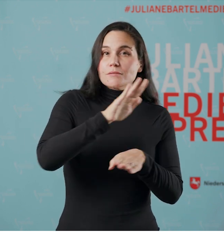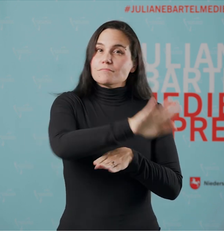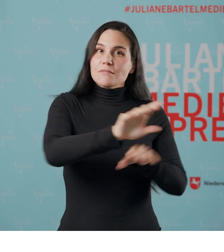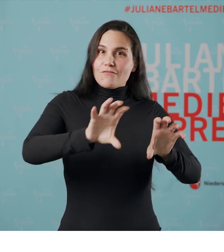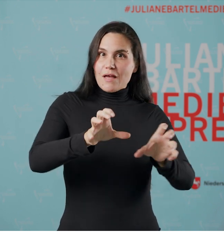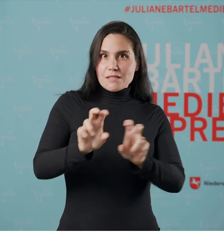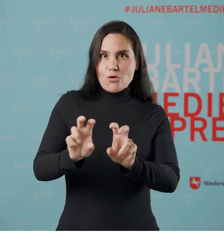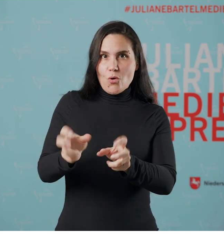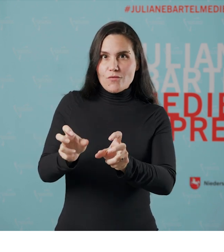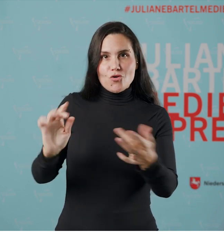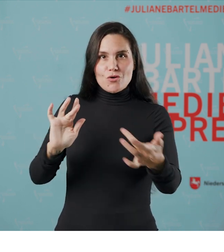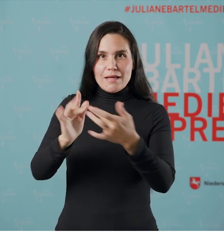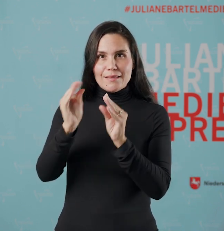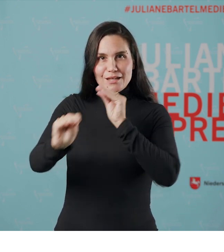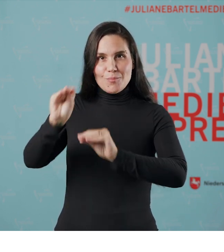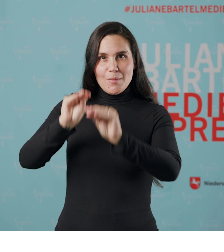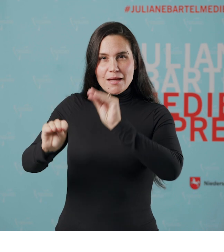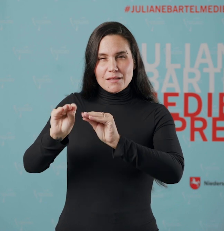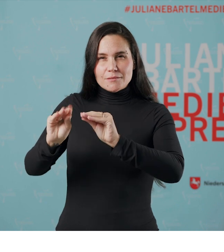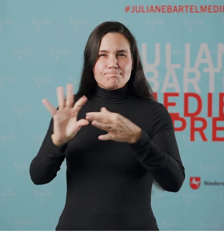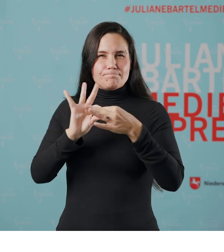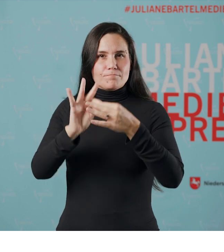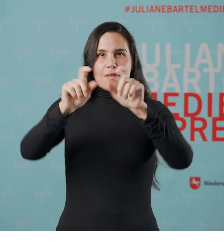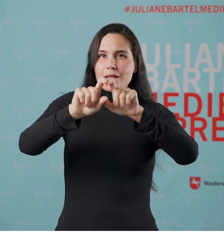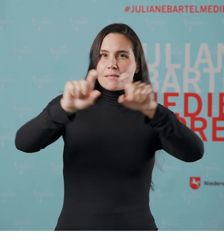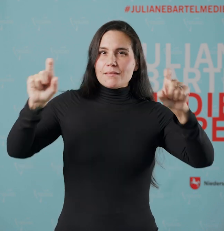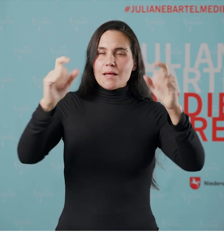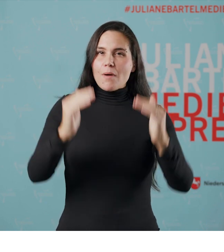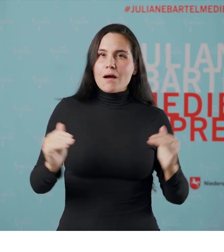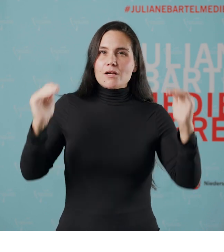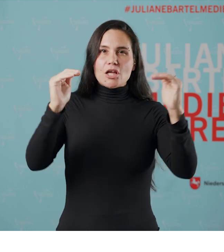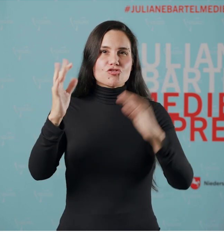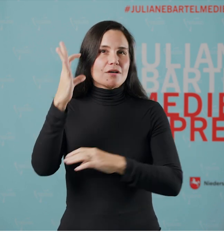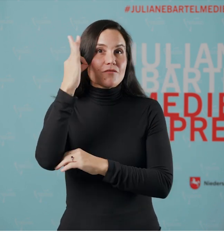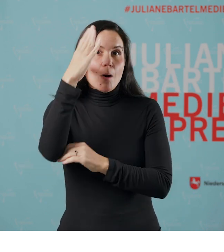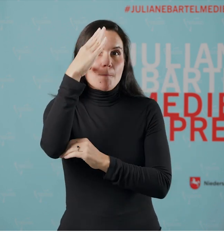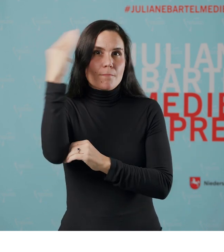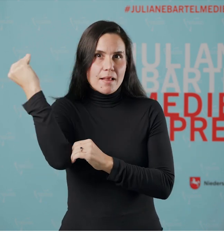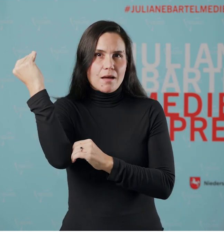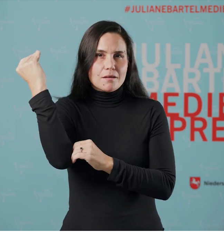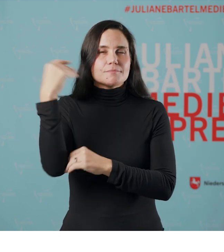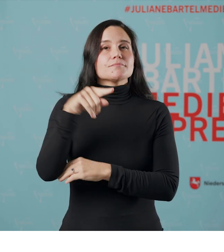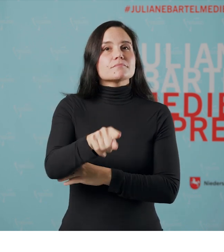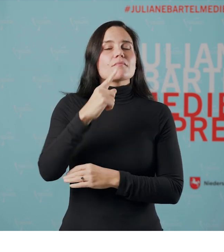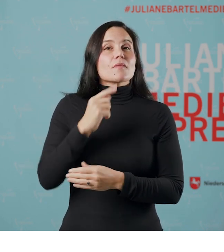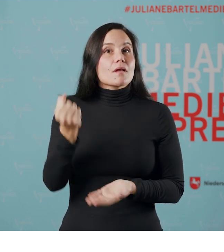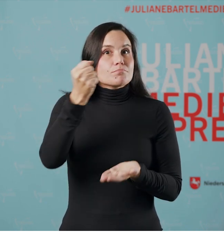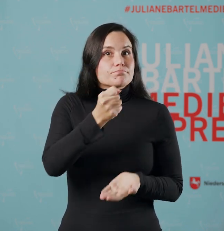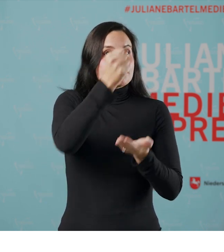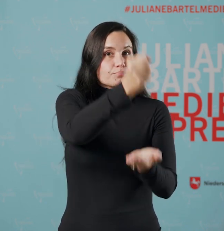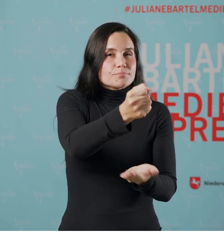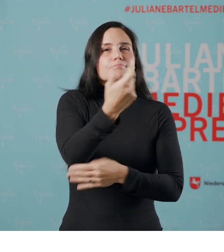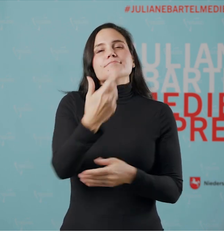Fernseh-, Hörfunk- und Internetbeiträgen auf unterschiedlichste Weise die Gleichstellung von Frauen und Männern thematisieren. Das